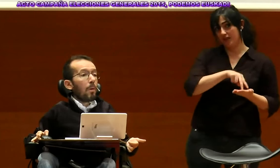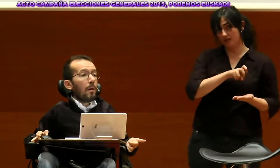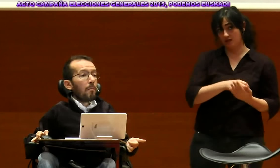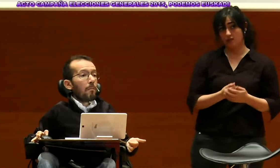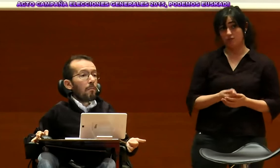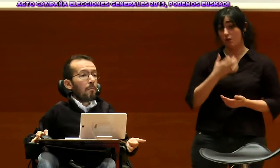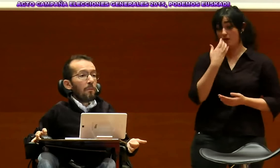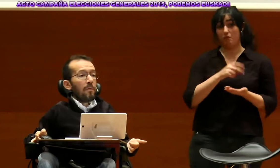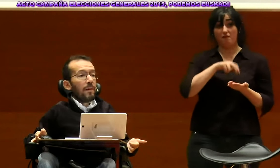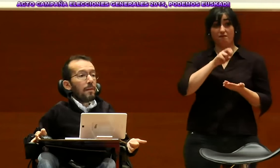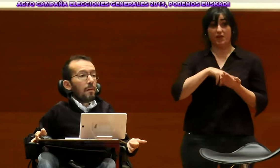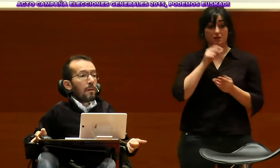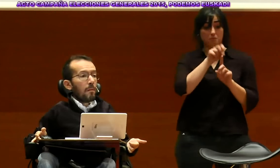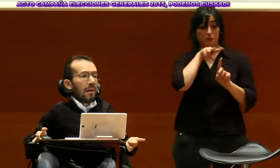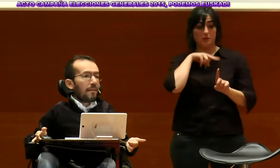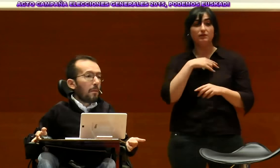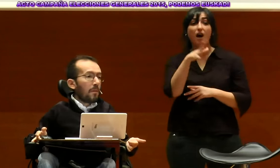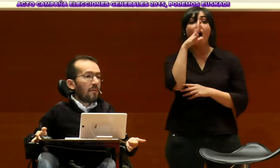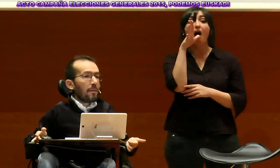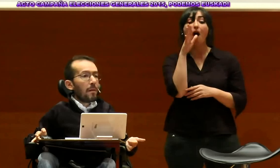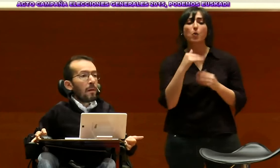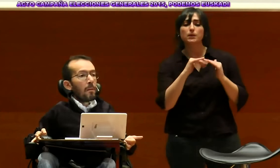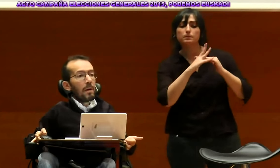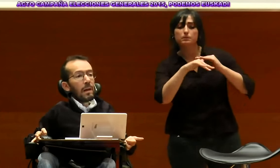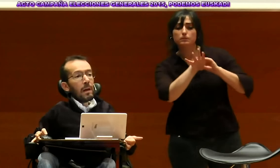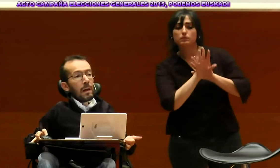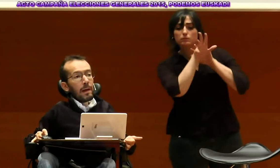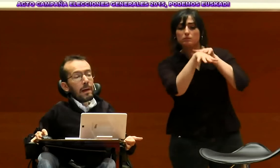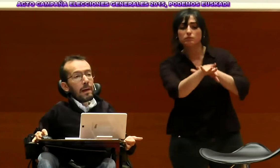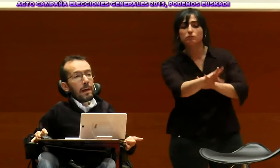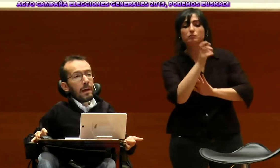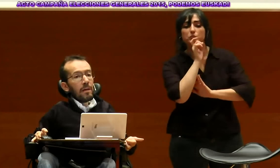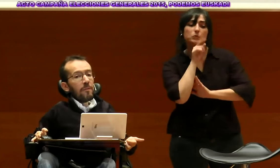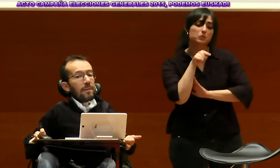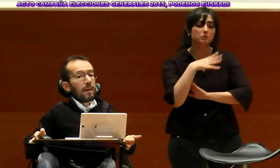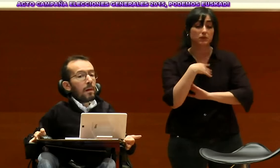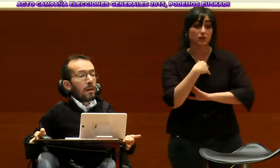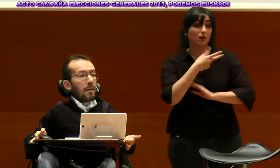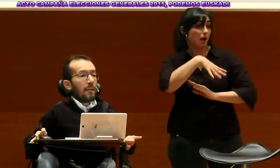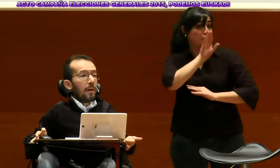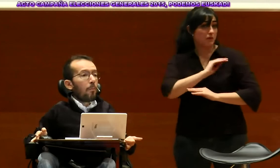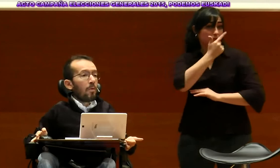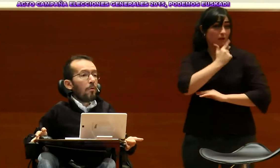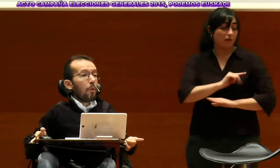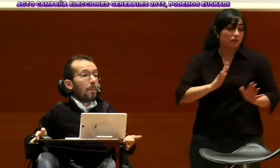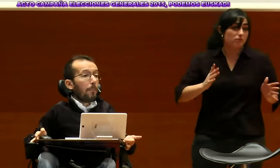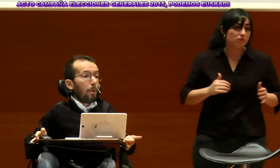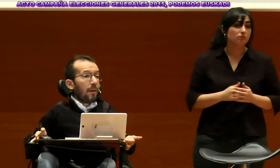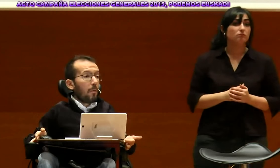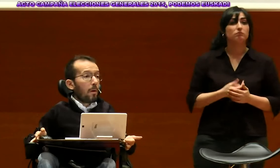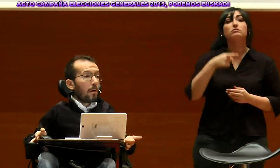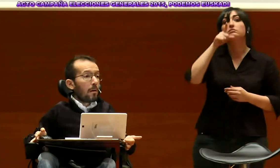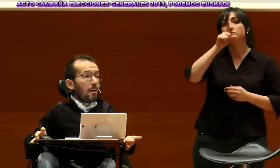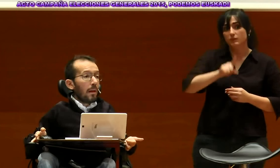del agua. Es muy fácil, relativamente fácil, ¿vale? Es fácil entender el comportamiento del vapor